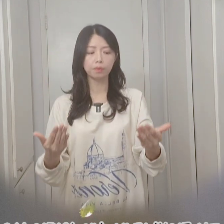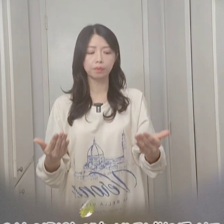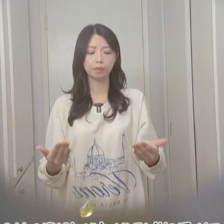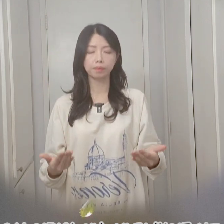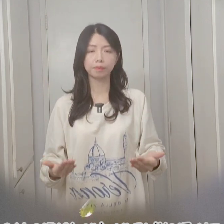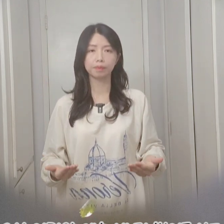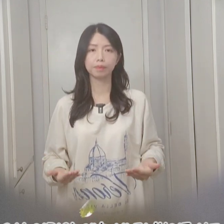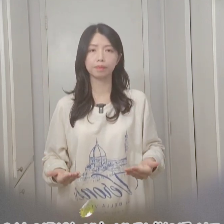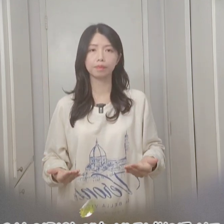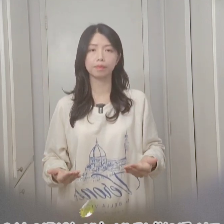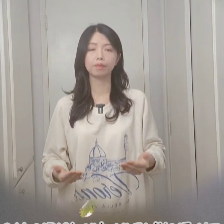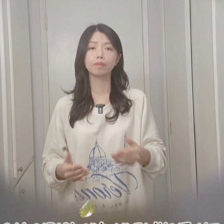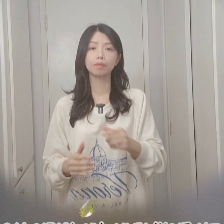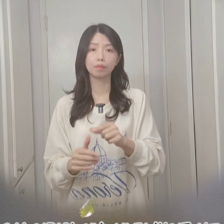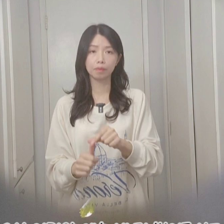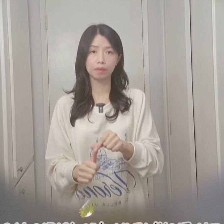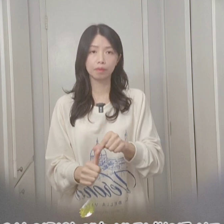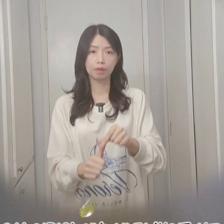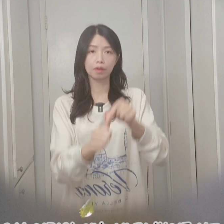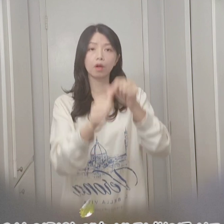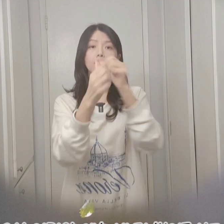씻어주시고